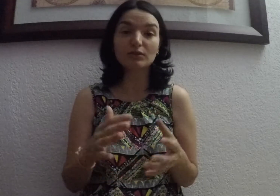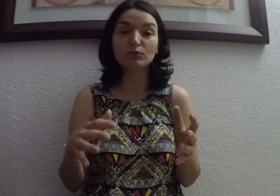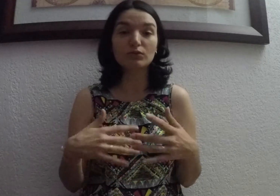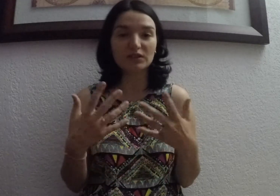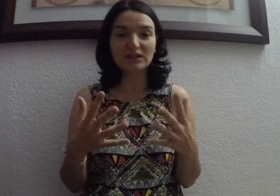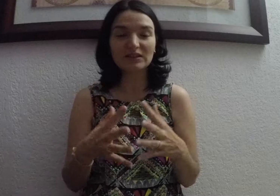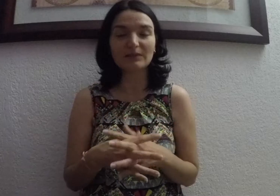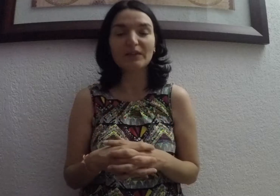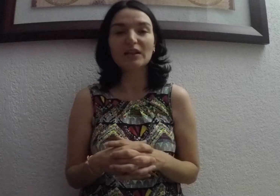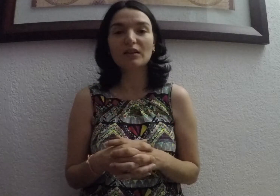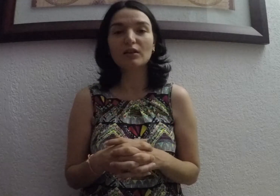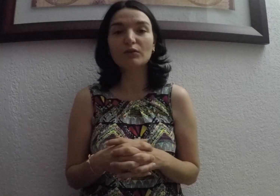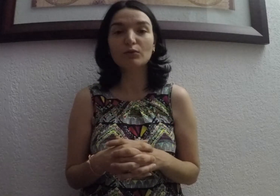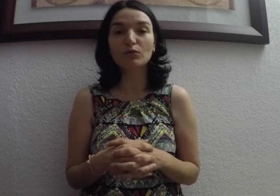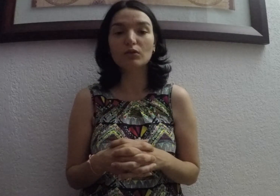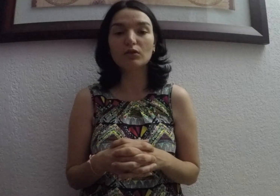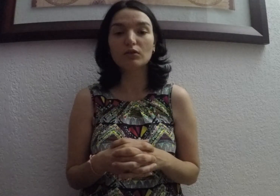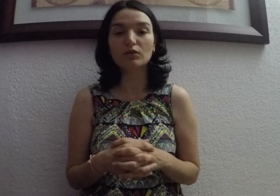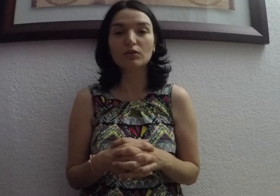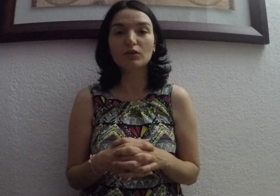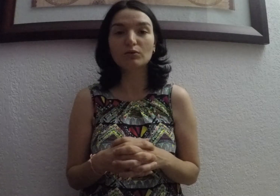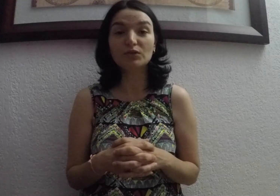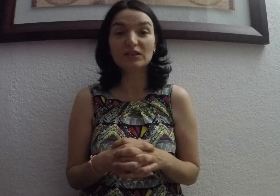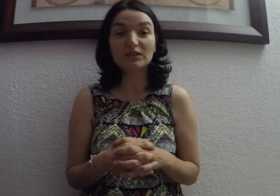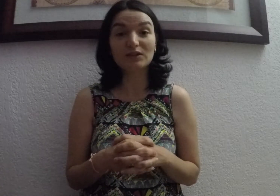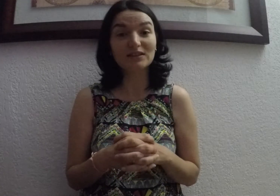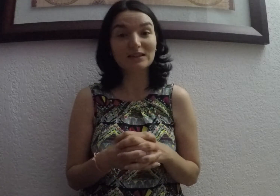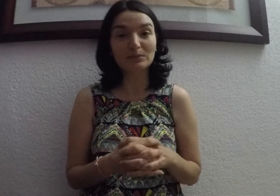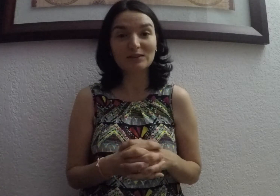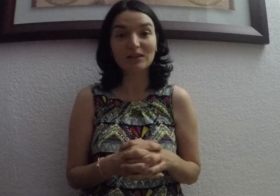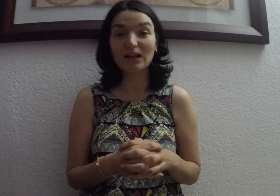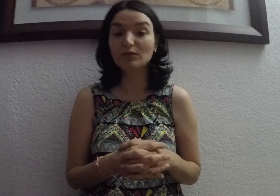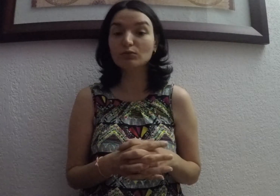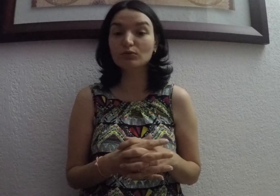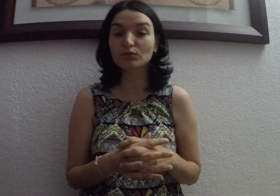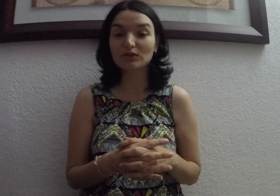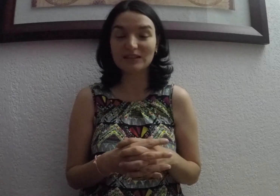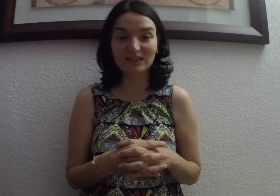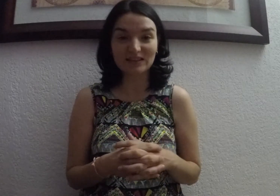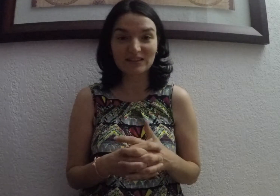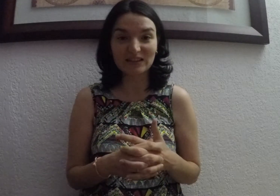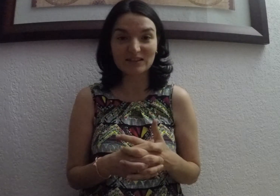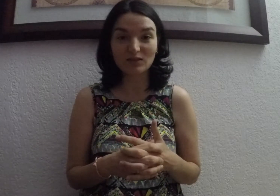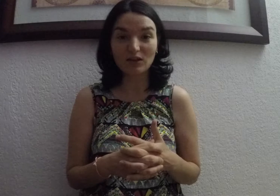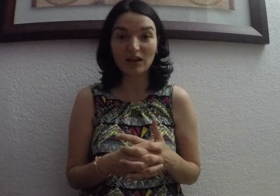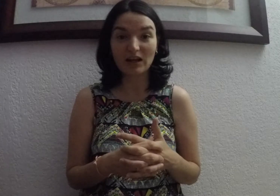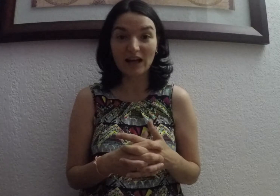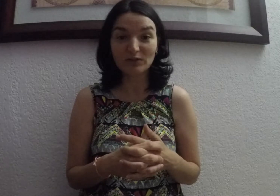ou 10 vont utiliser aussi cette méthode-là, donc c'est très intéressant à